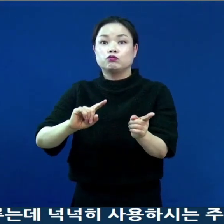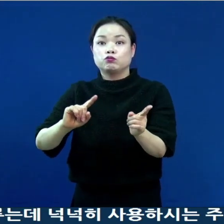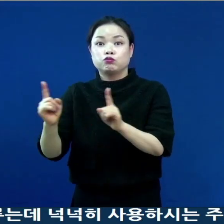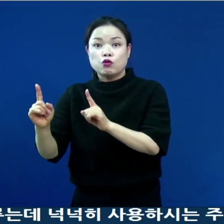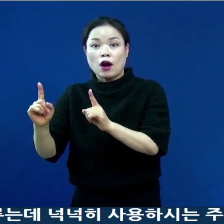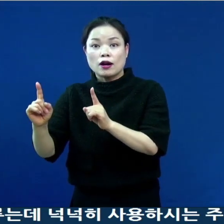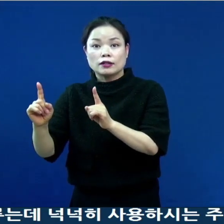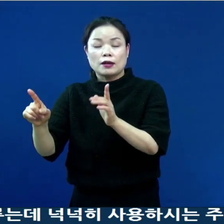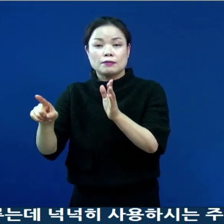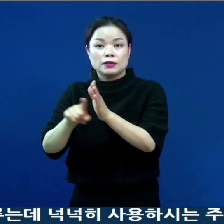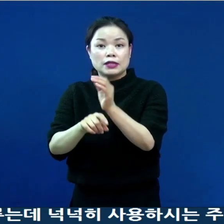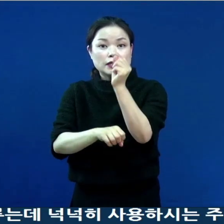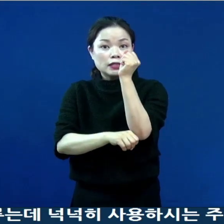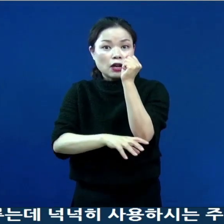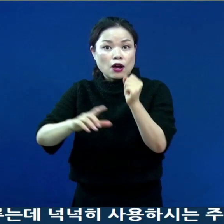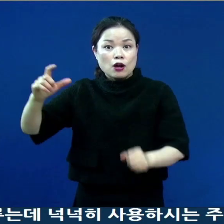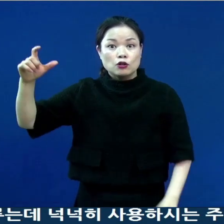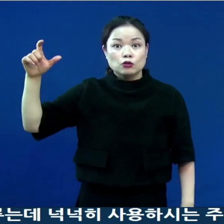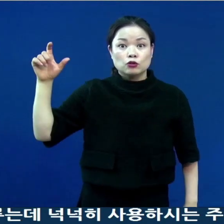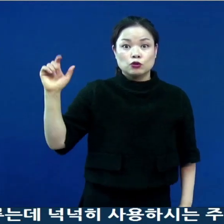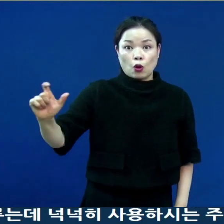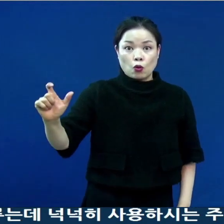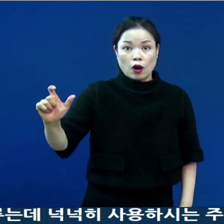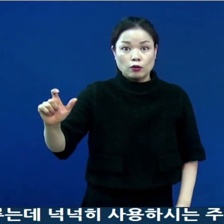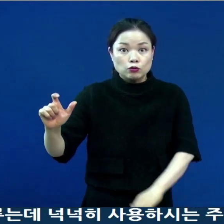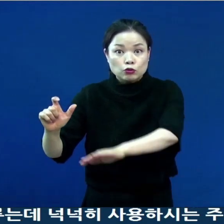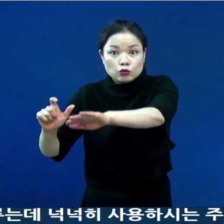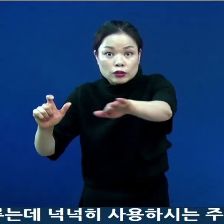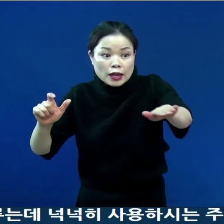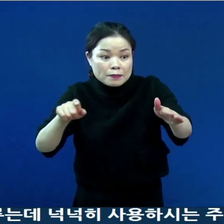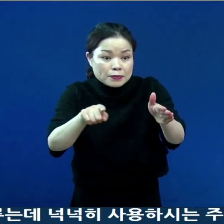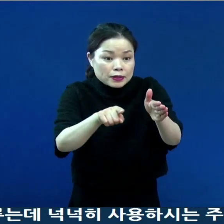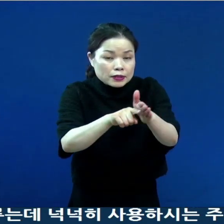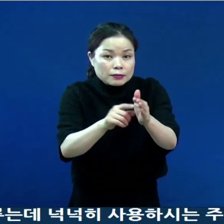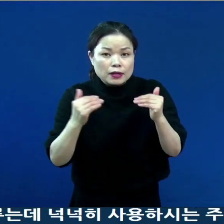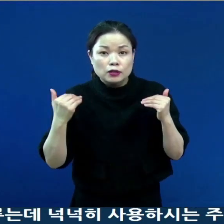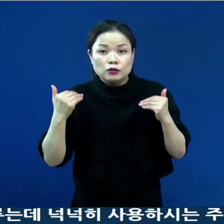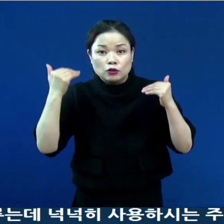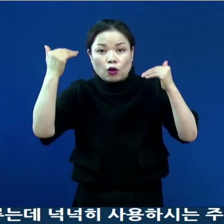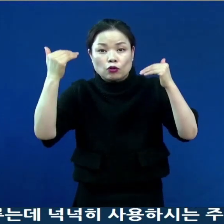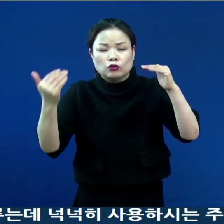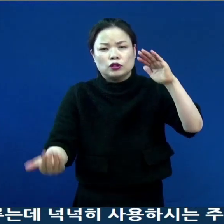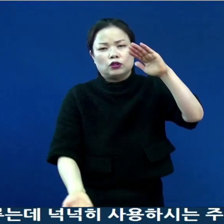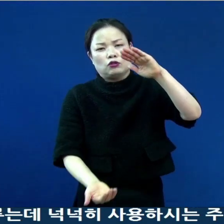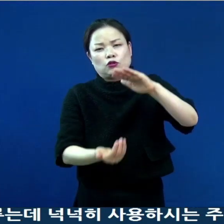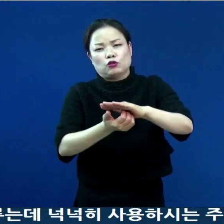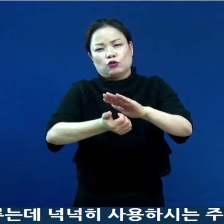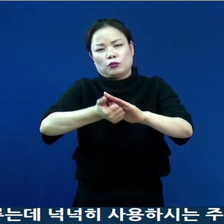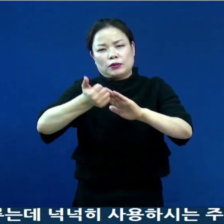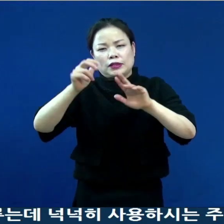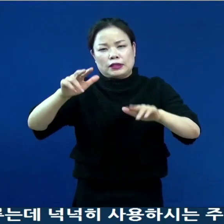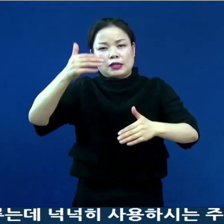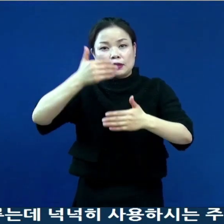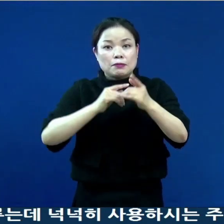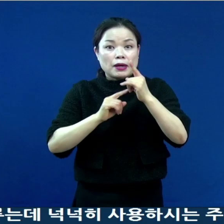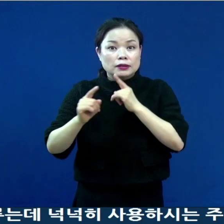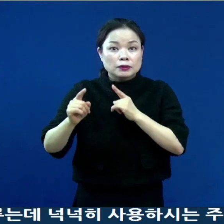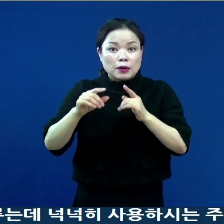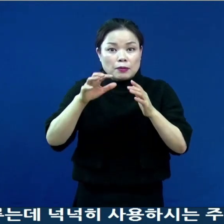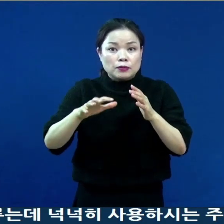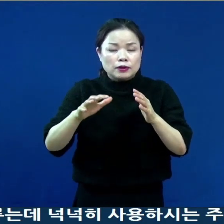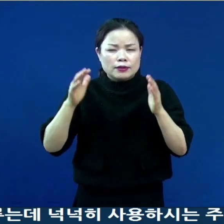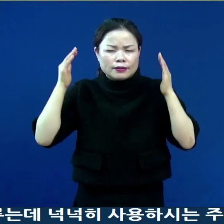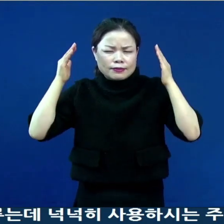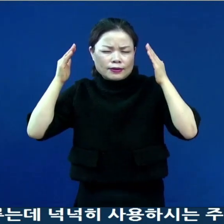믿음에 기반을 둔 견고한 우리의 믿음의 성숙이 일어나기를 소망하면서 이제 남은 말씀 앞에